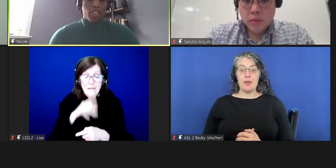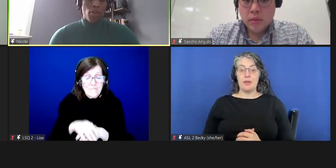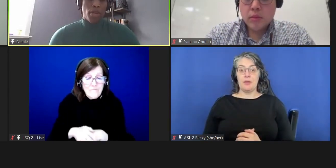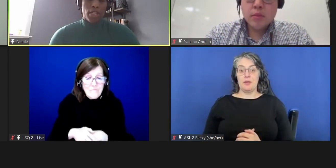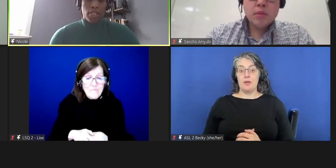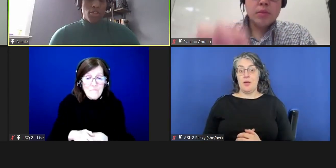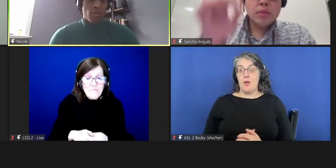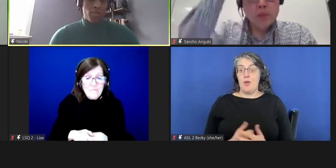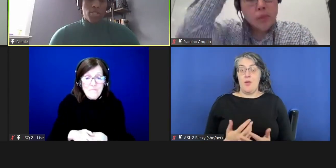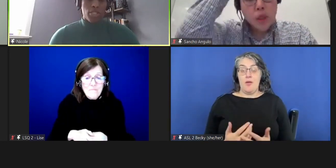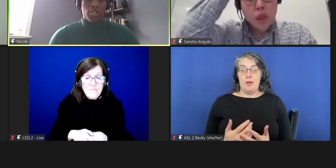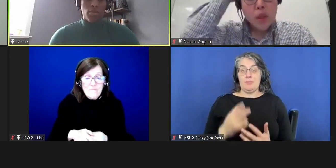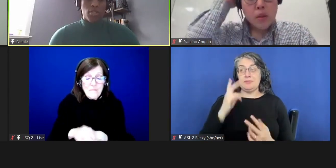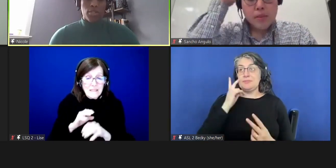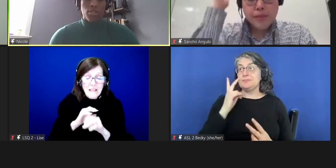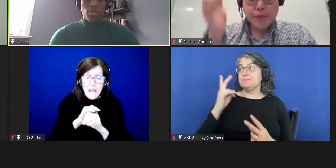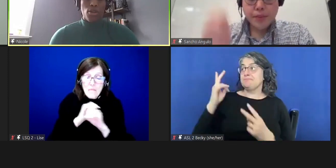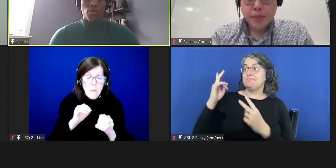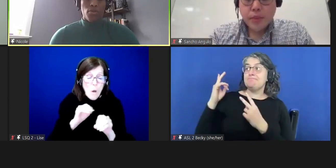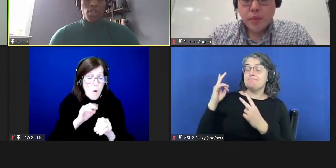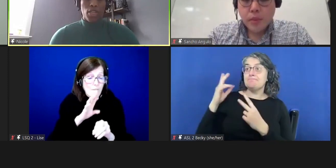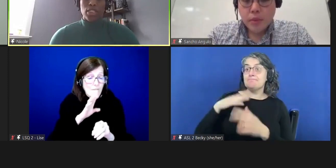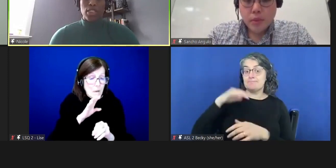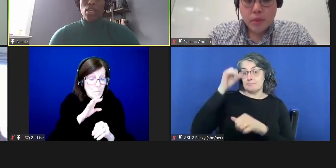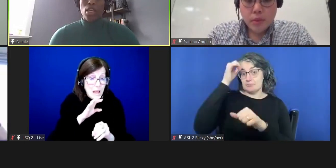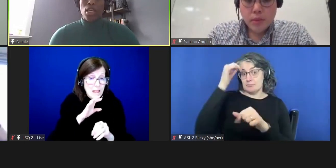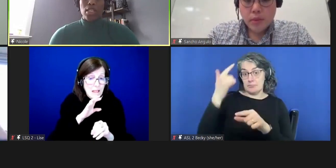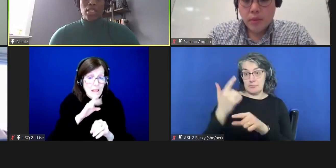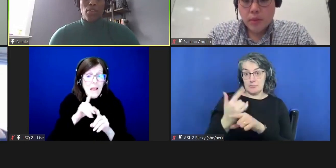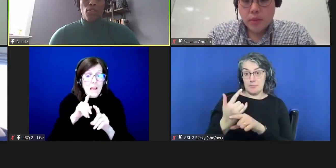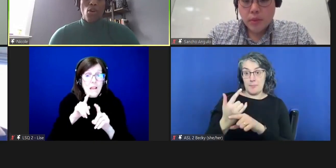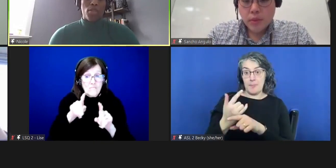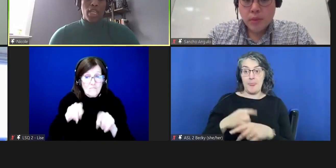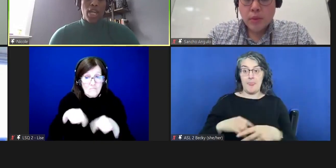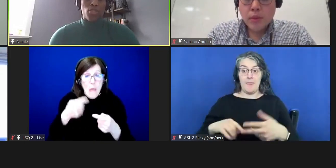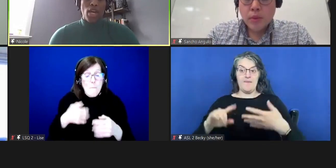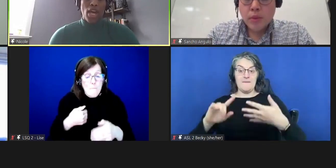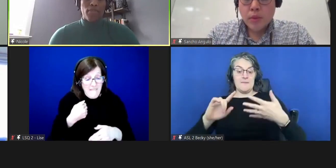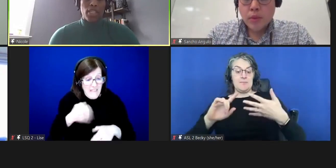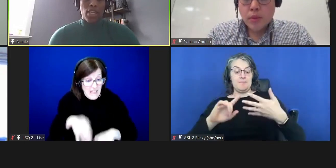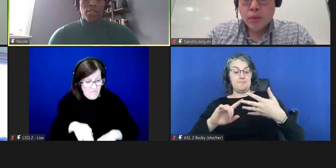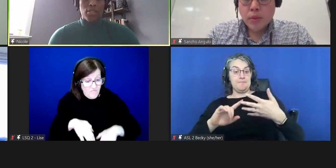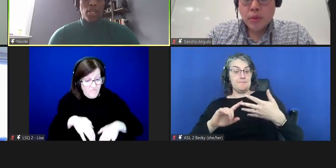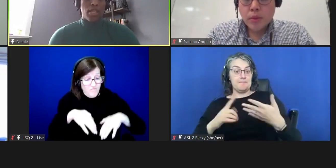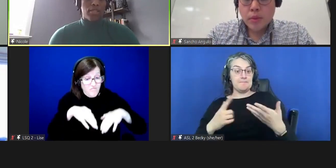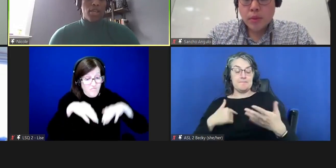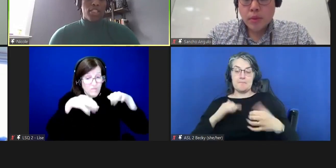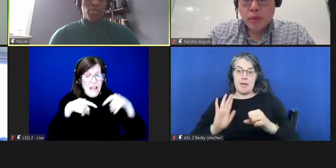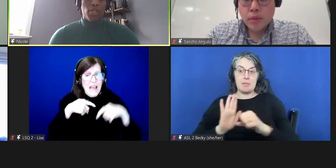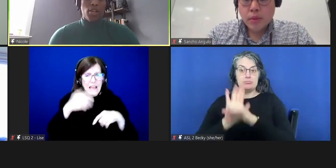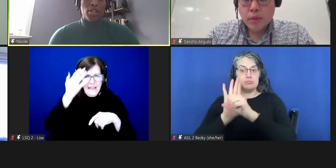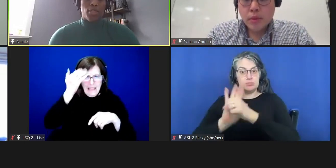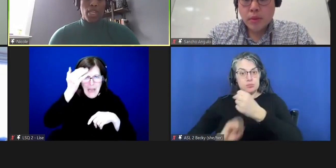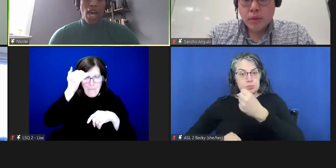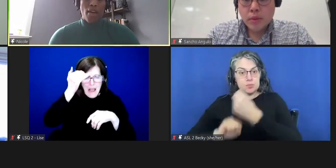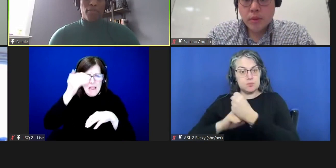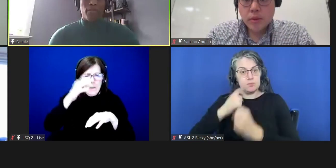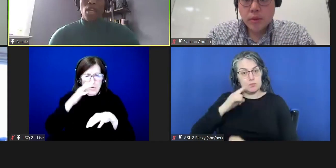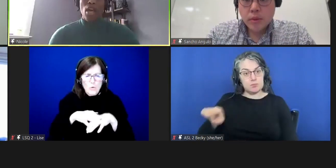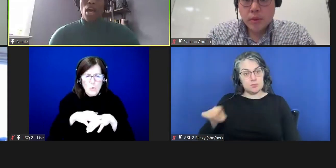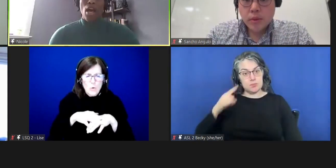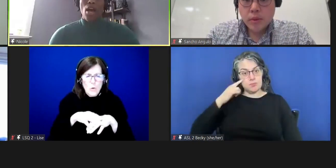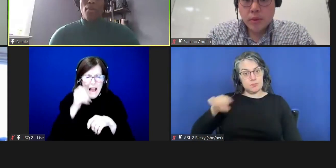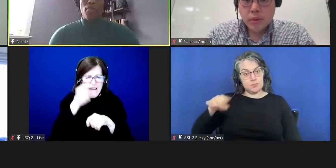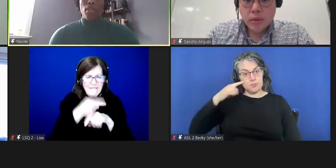à partir du moment où je me souviens de lui, depuis qu'il est avec nous, j'ai toujours dû